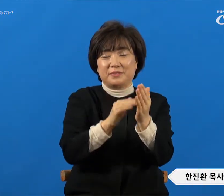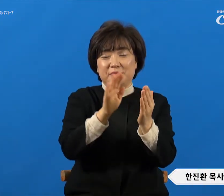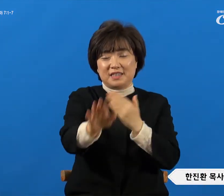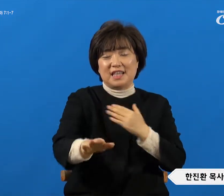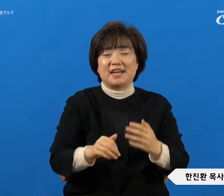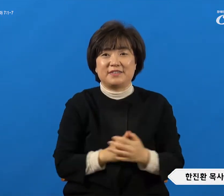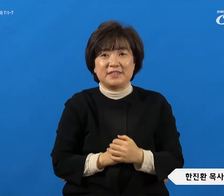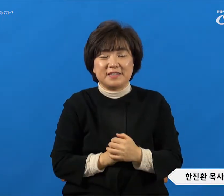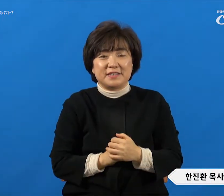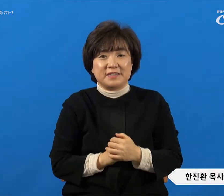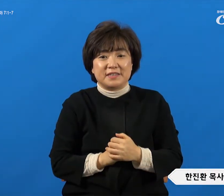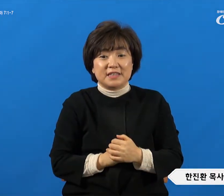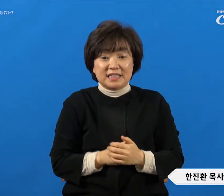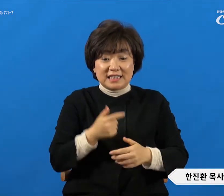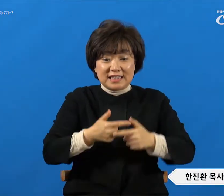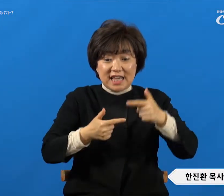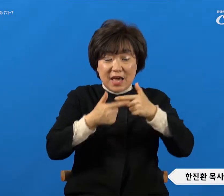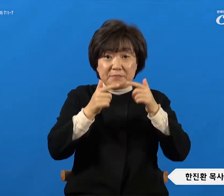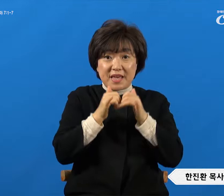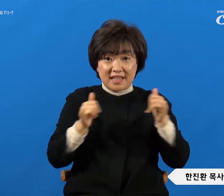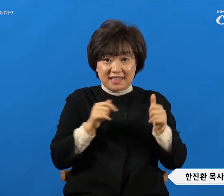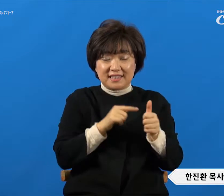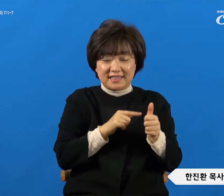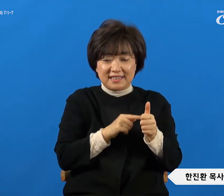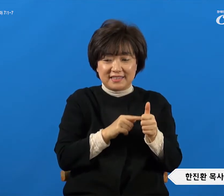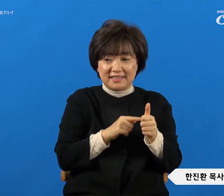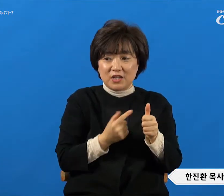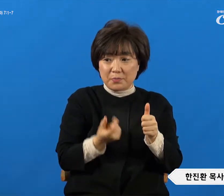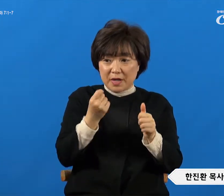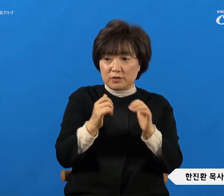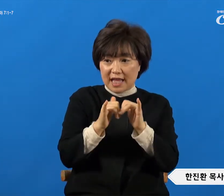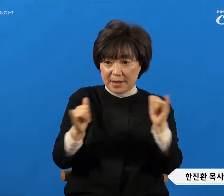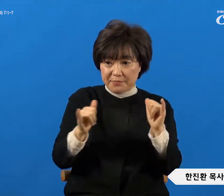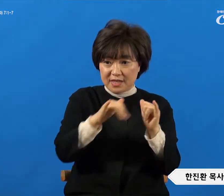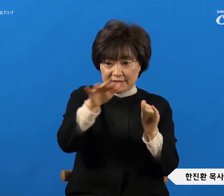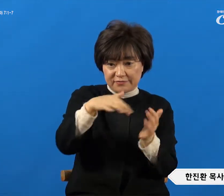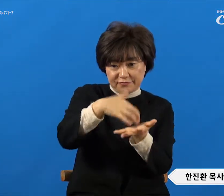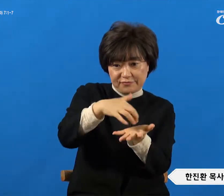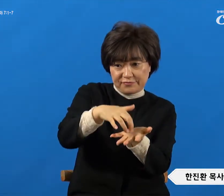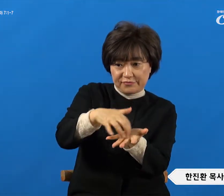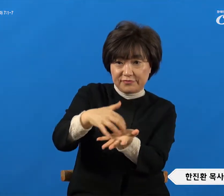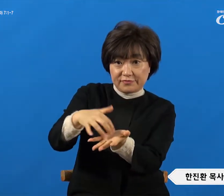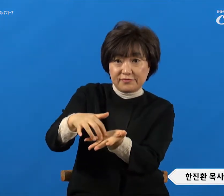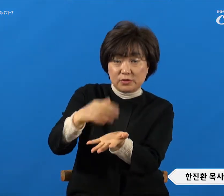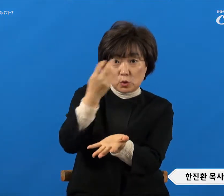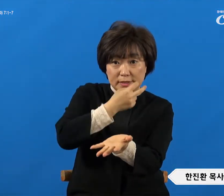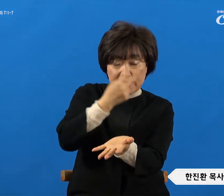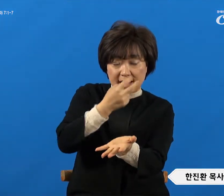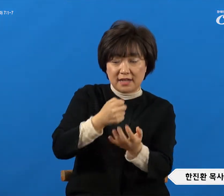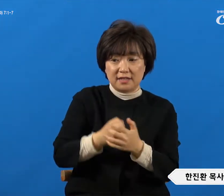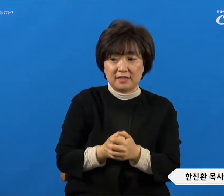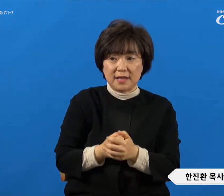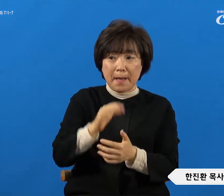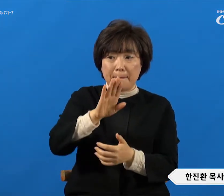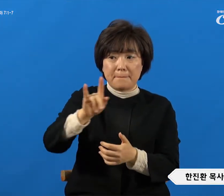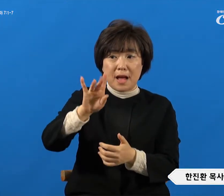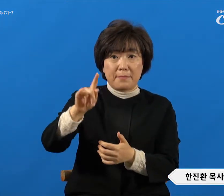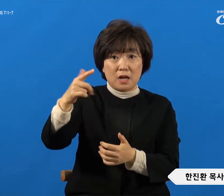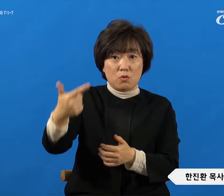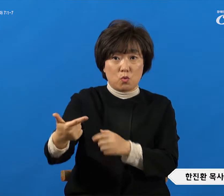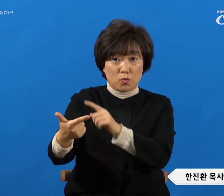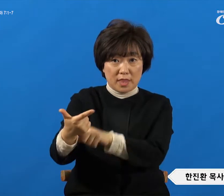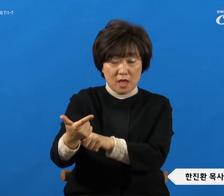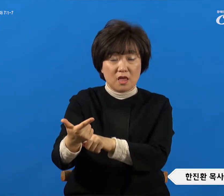마무리되었습니다. 그러자 느헤미야는 곧바로 인구조사를 실시합니다. 바벨론의